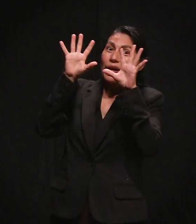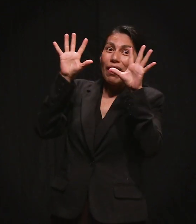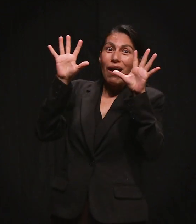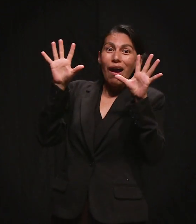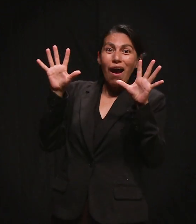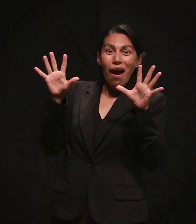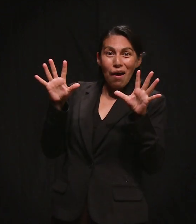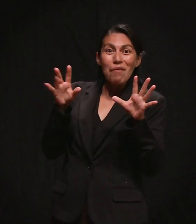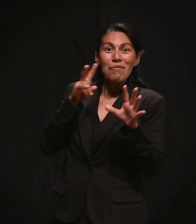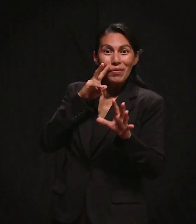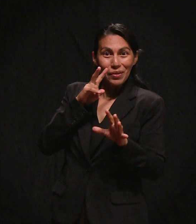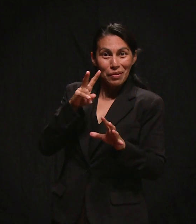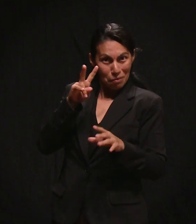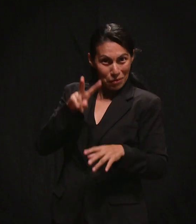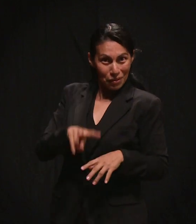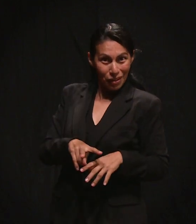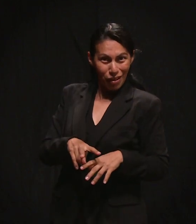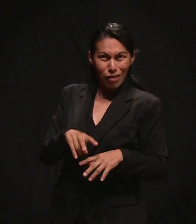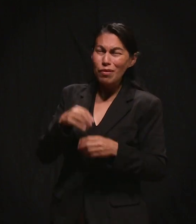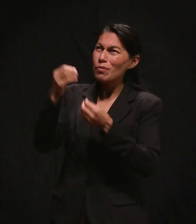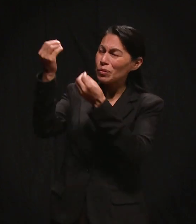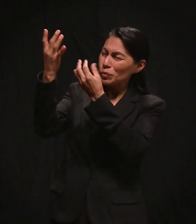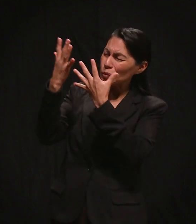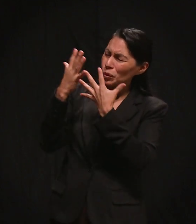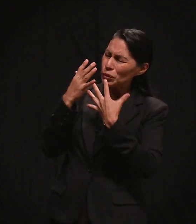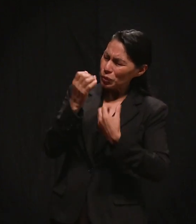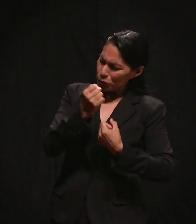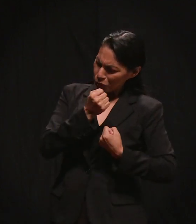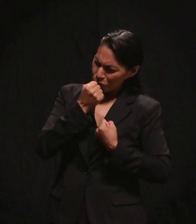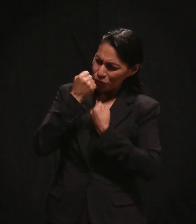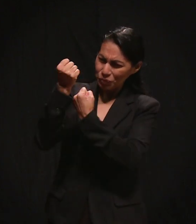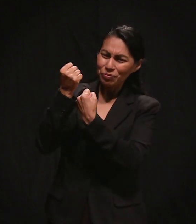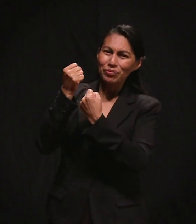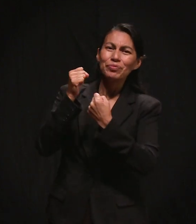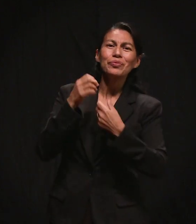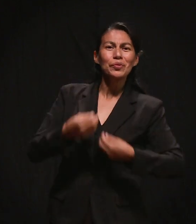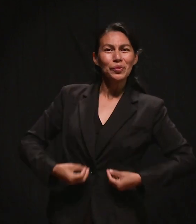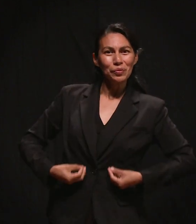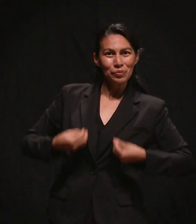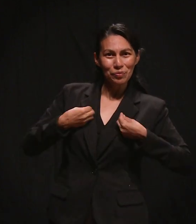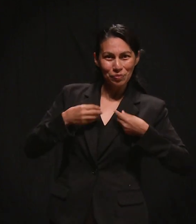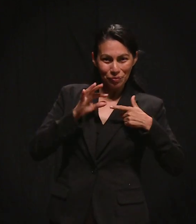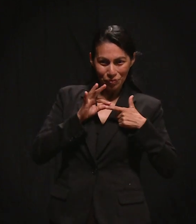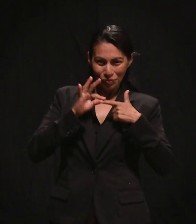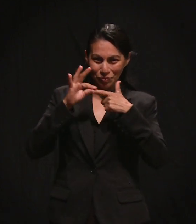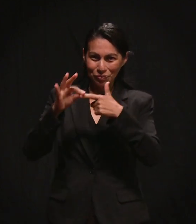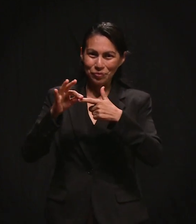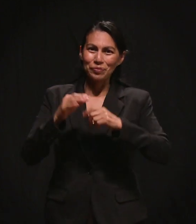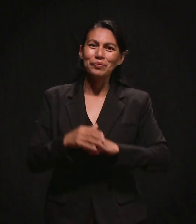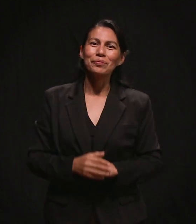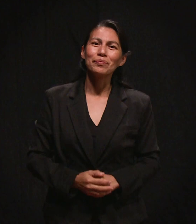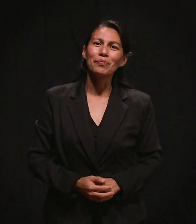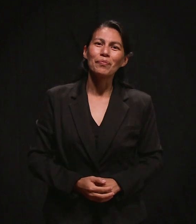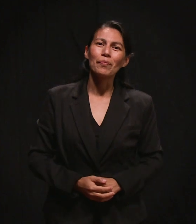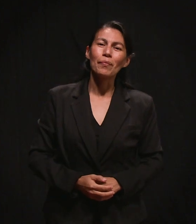brillando, iluminando, fortaleciendo y guiando tu vida. Esta